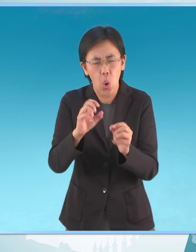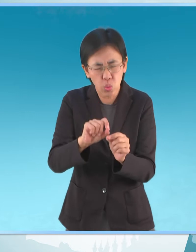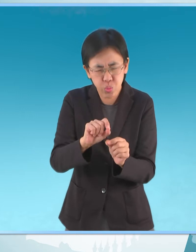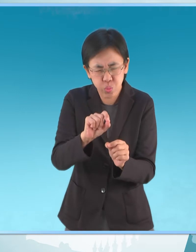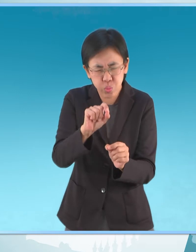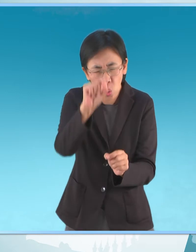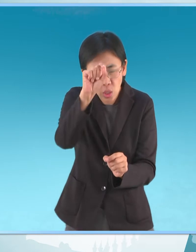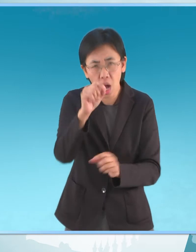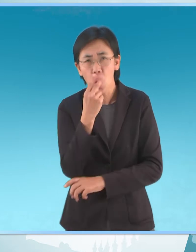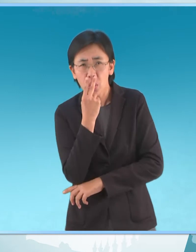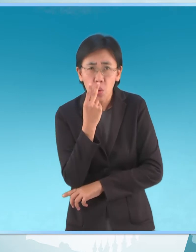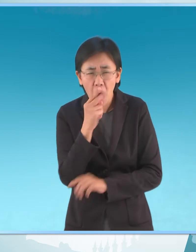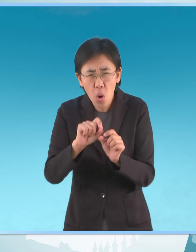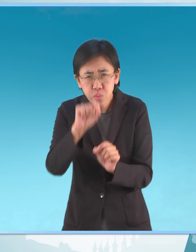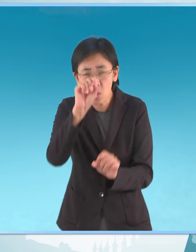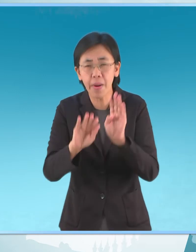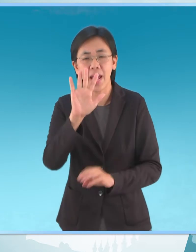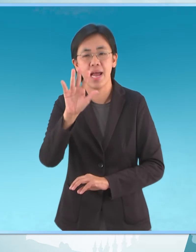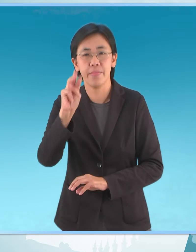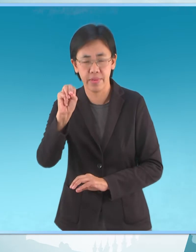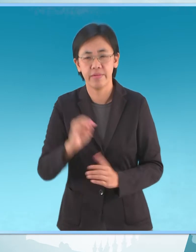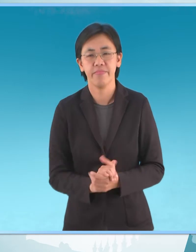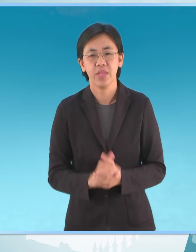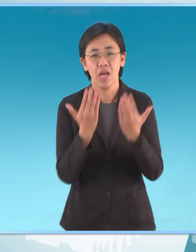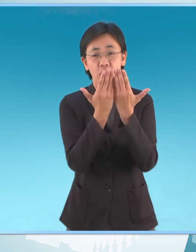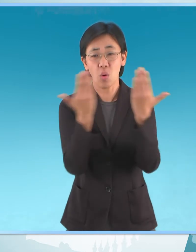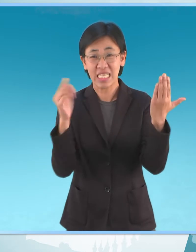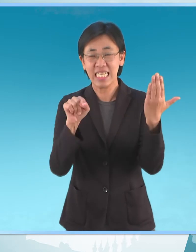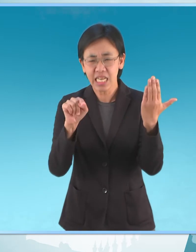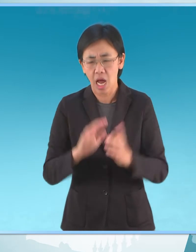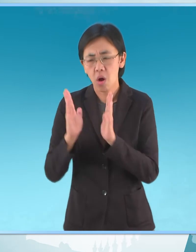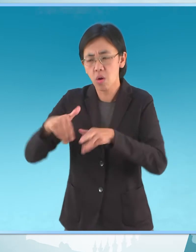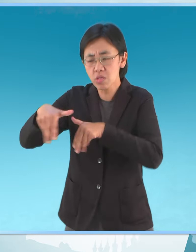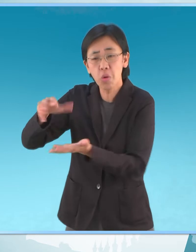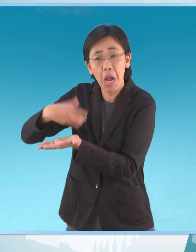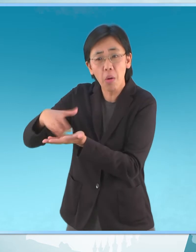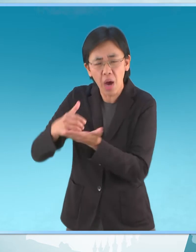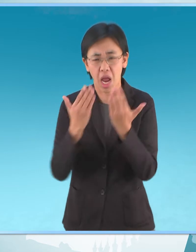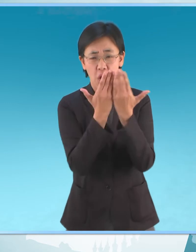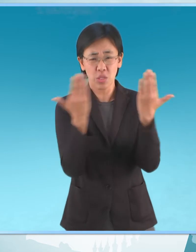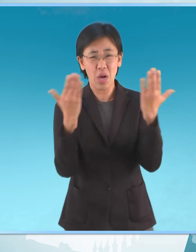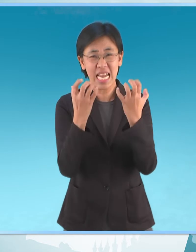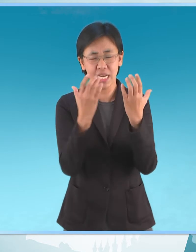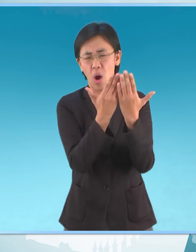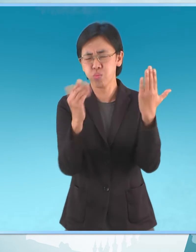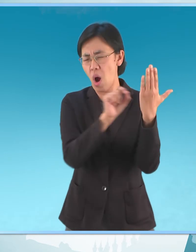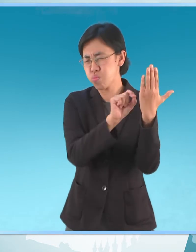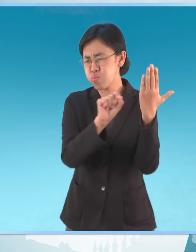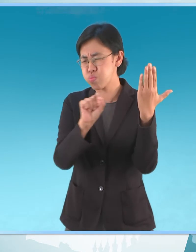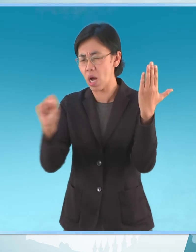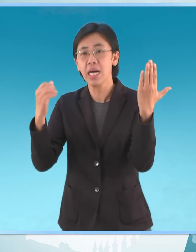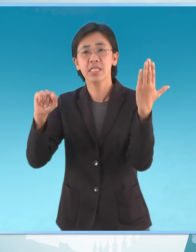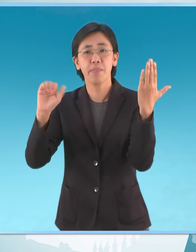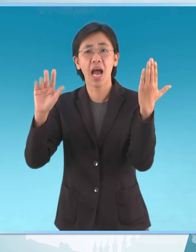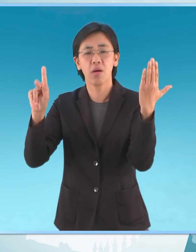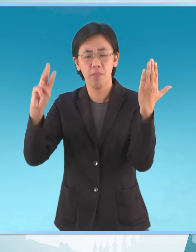มประเมินด้วยสายตานี่น่าจะสูงประมาณ5เมตรได้นะครับแล้วก็ชาวบ้านแถวนี้เขาเล่ากันว่ามีความยาวถึง15กิโลเมตรด้วยกันนะครับ